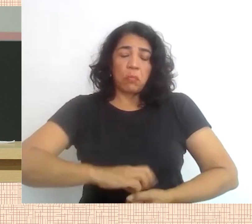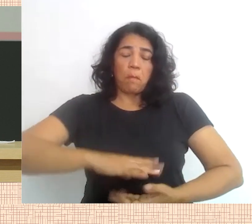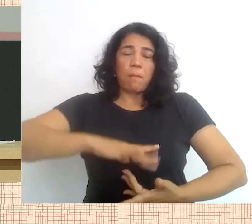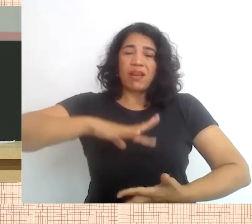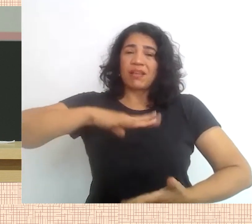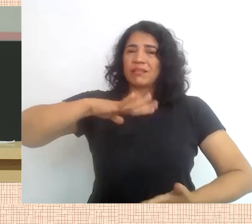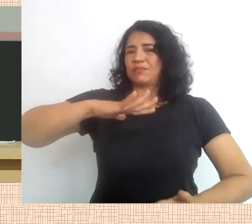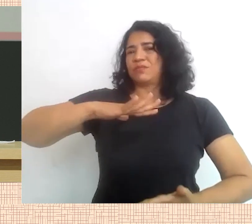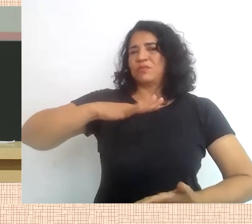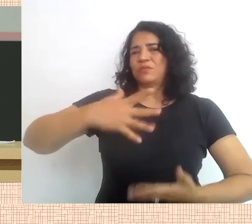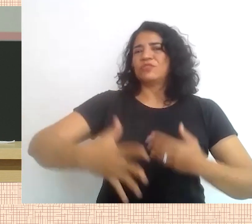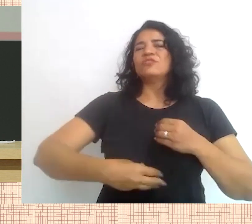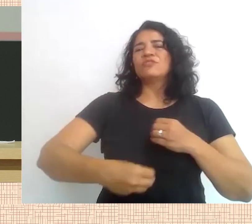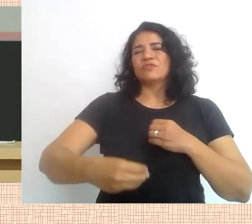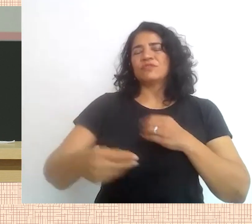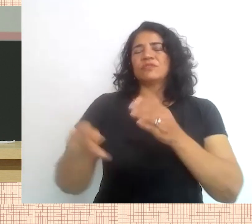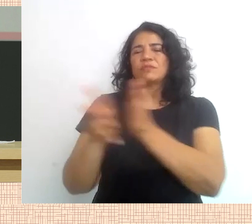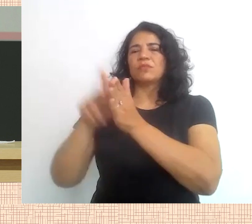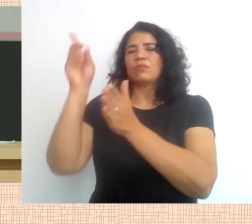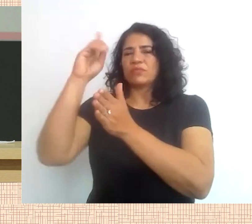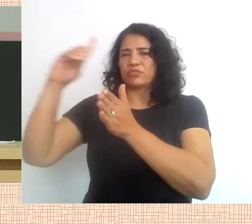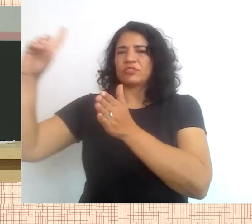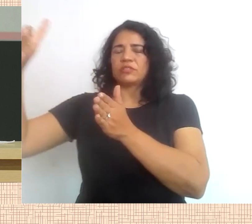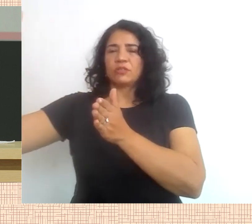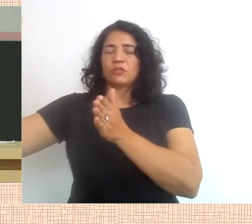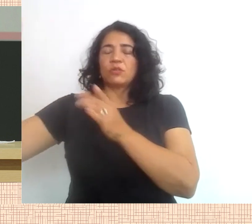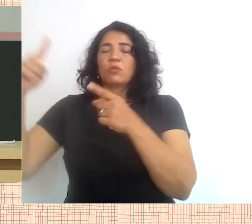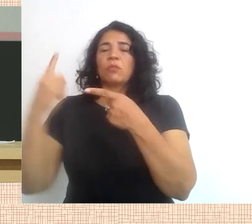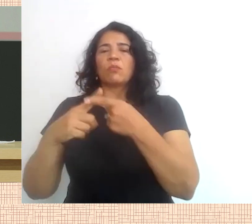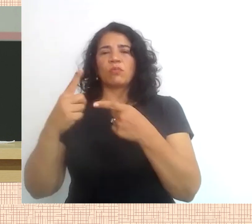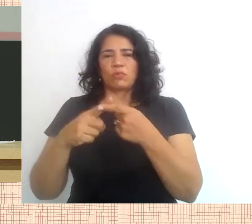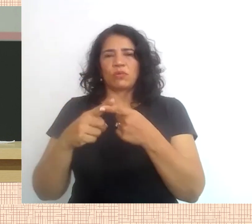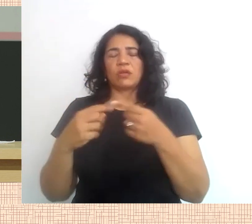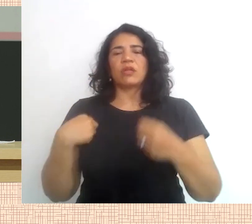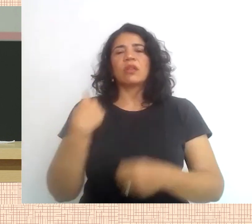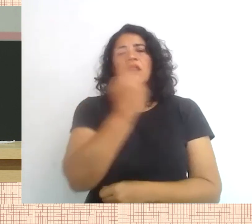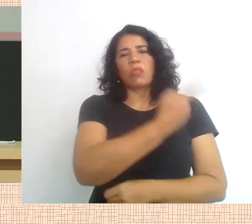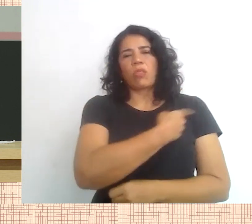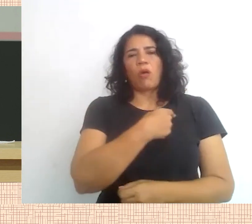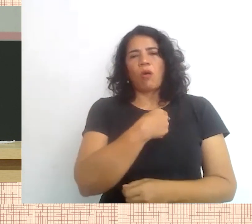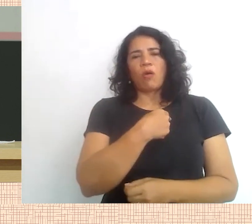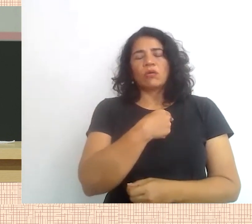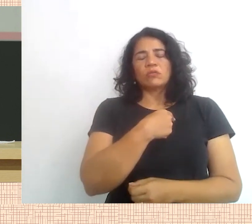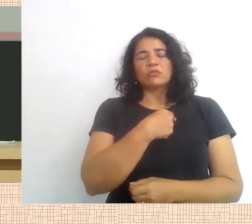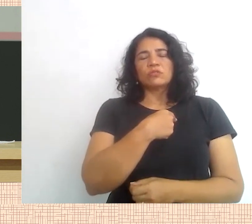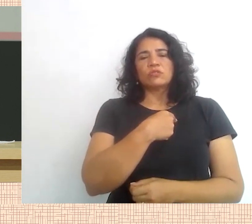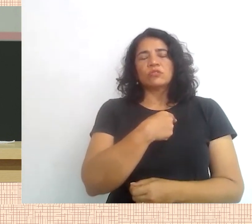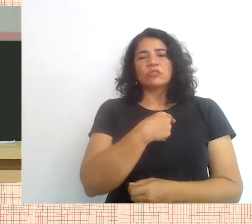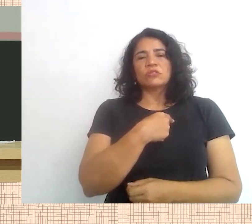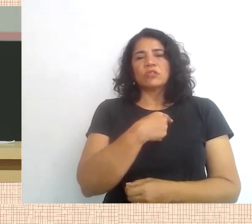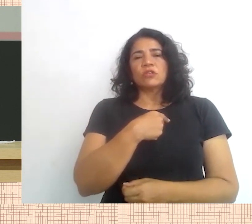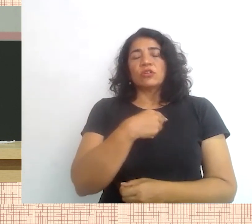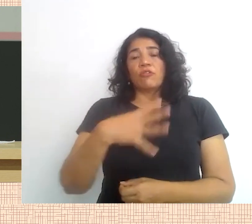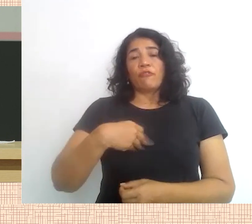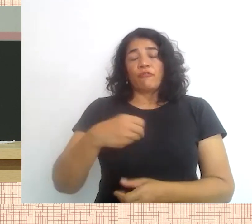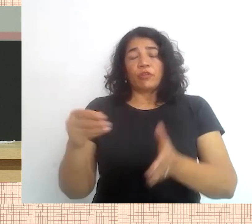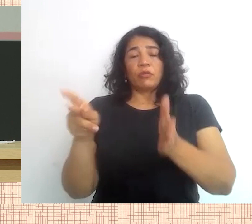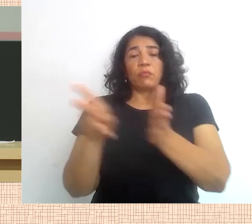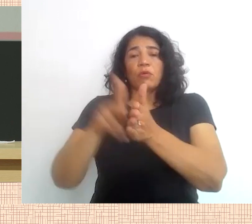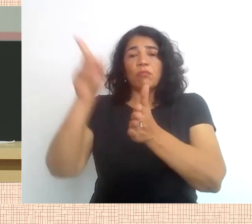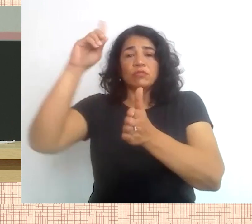chegamos a nível da glória de Deus. Aí então, irmãos, na vinda de Cristo, nós